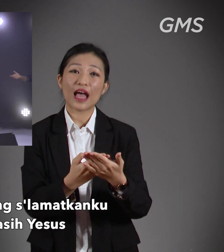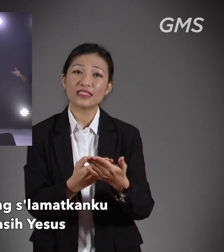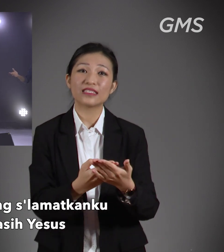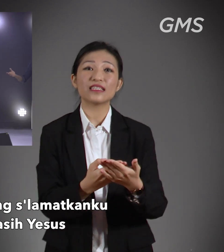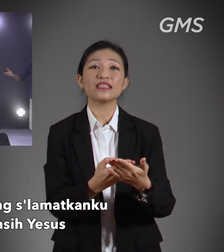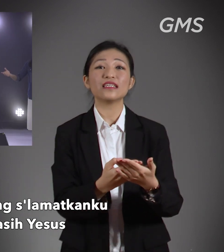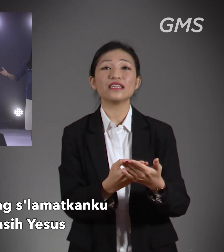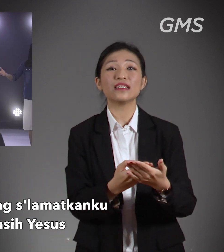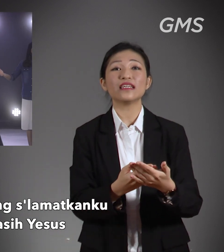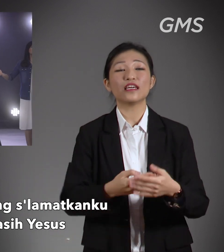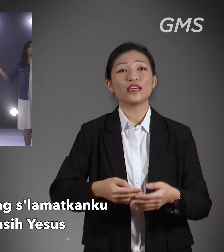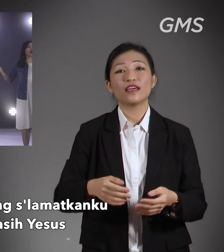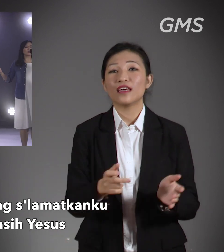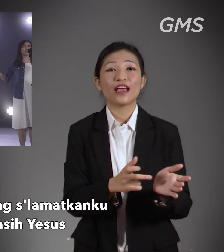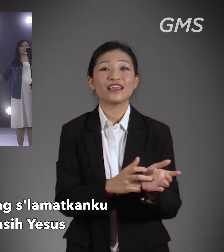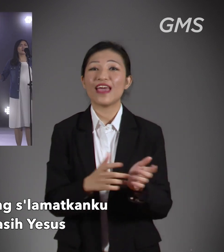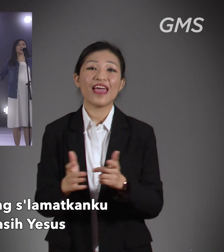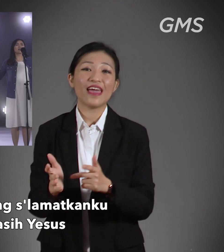Terima kasih